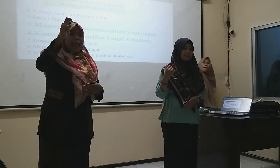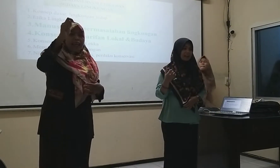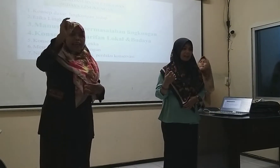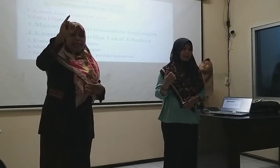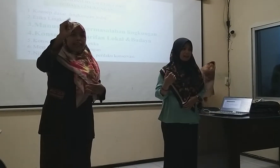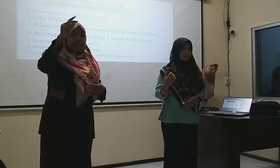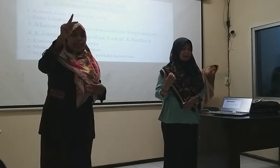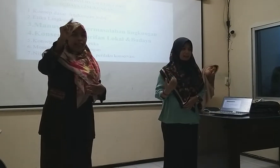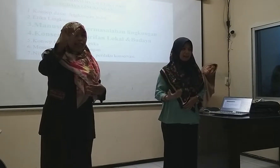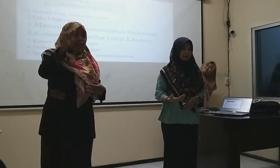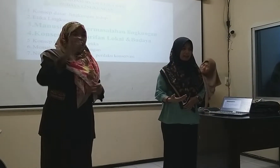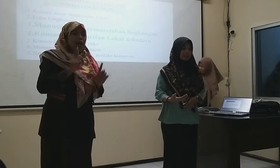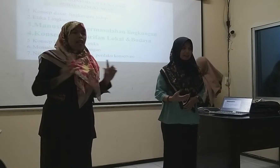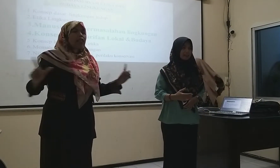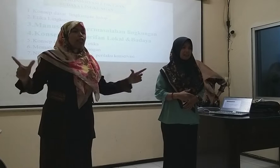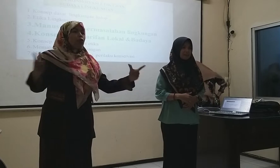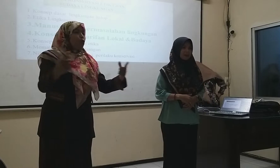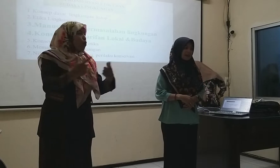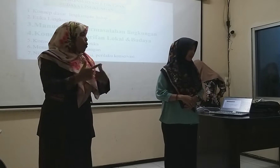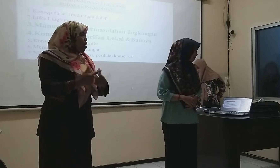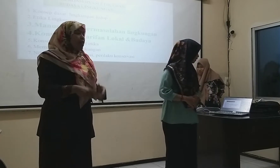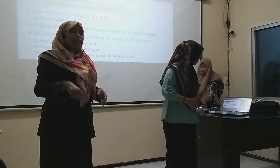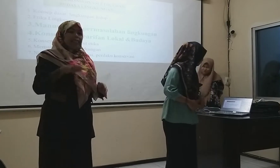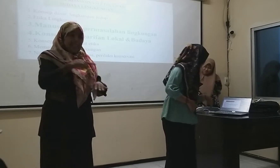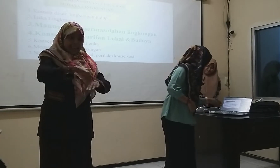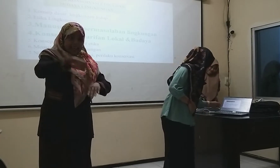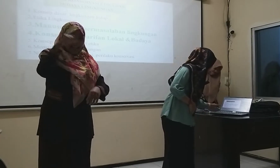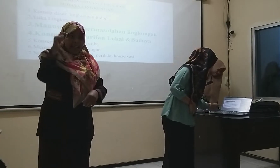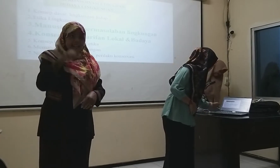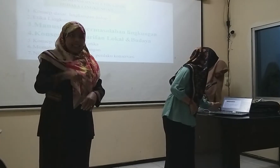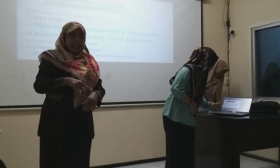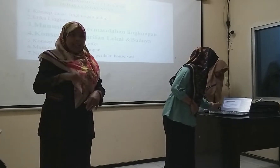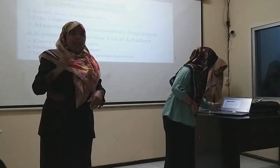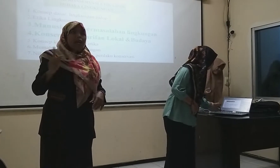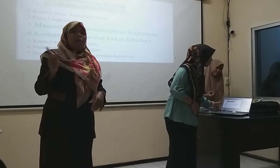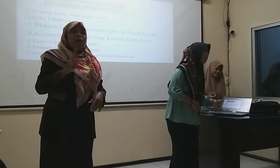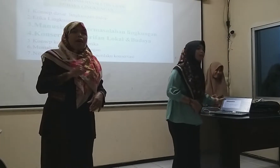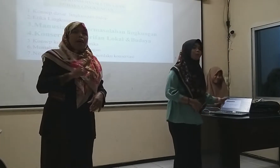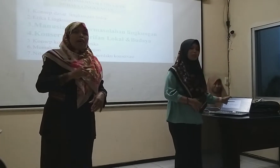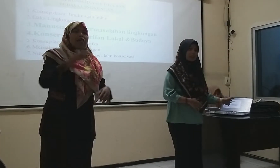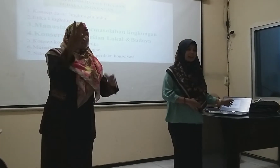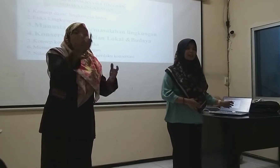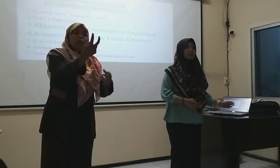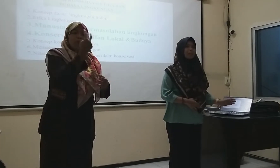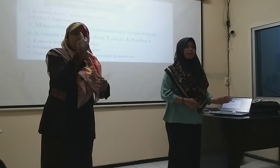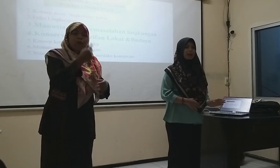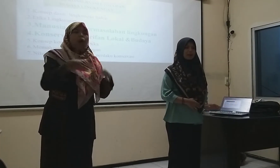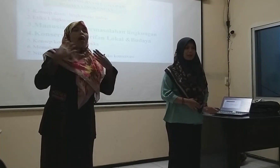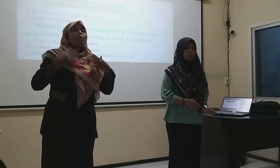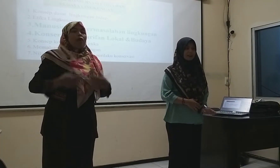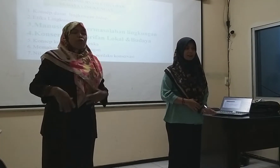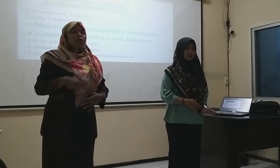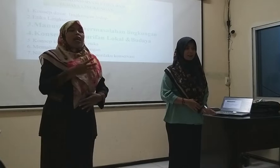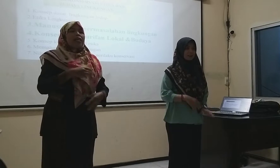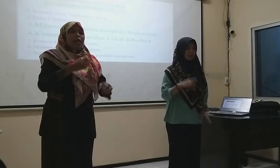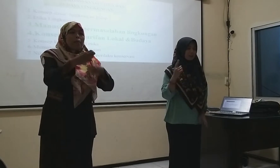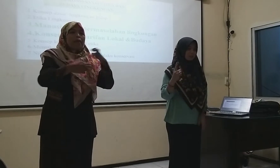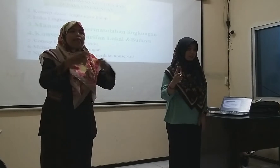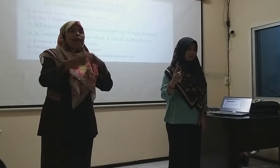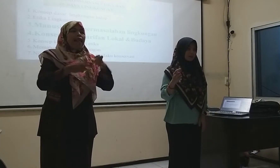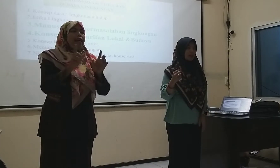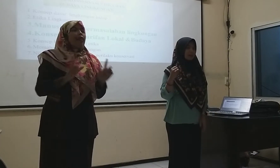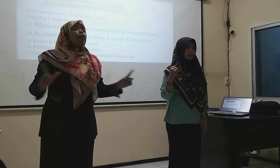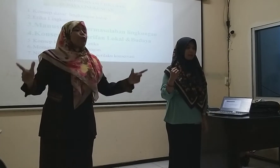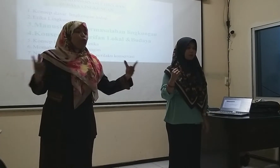dan yang saat ini yang kita bahas adalah terkait dengan manusia dan permasalahan lingkungan. Itu